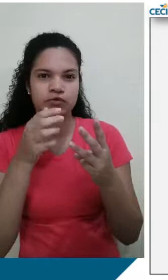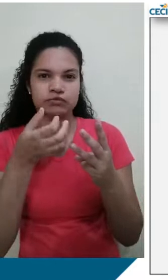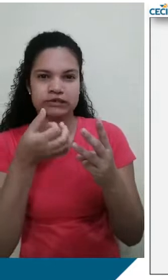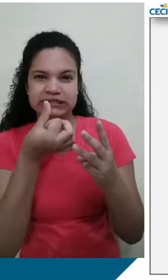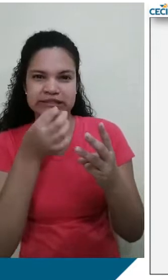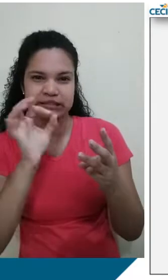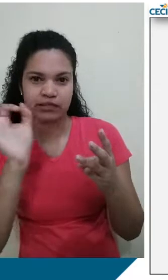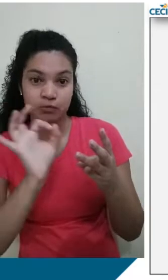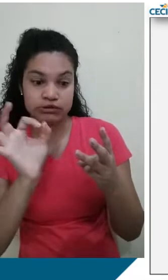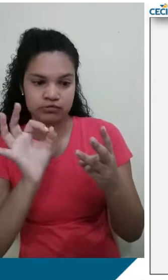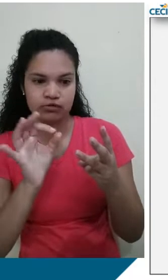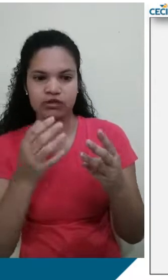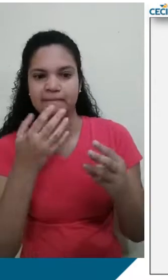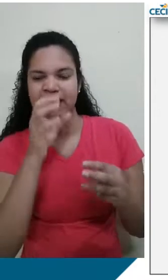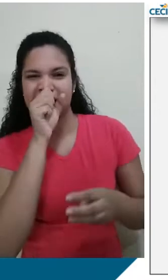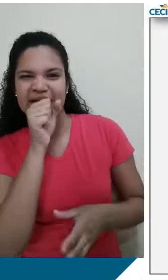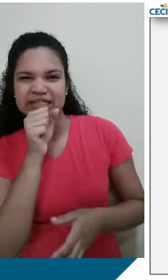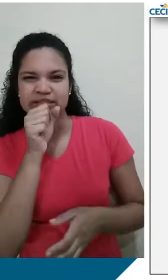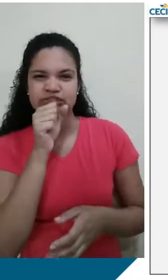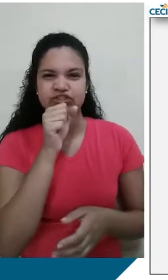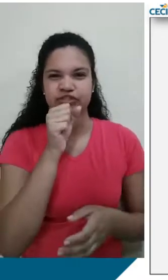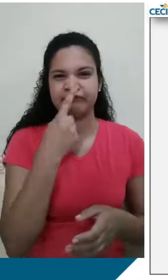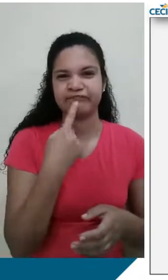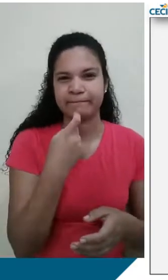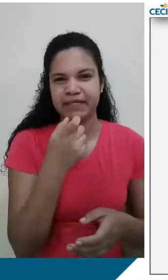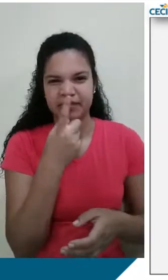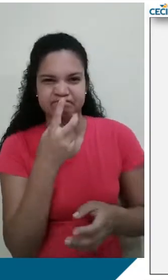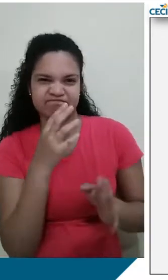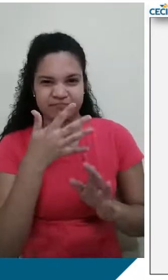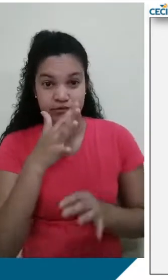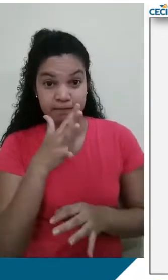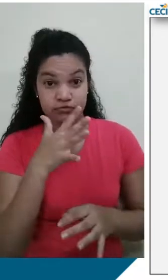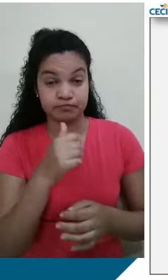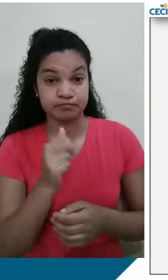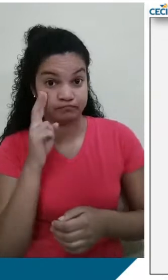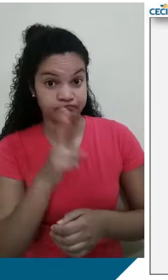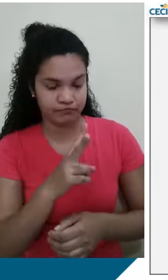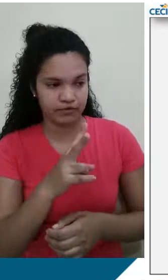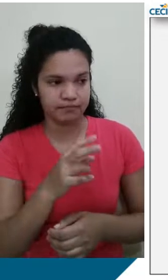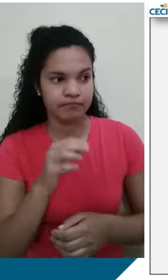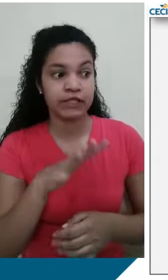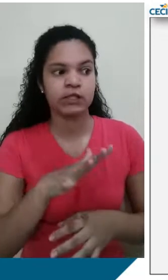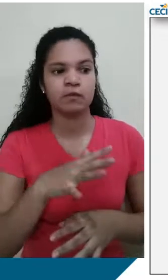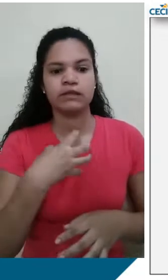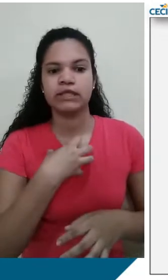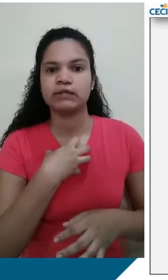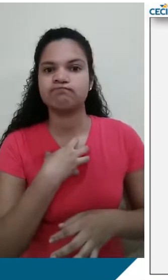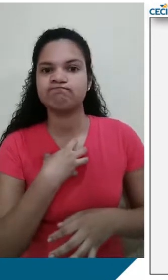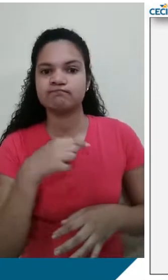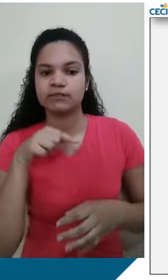laranja avermelhado. No entanto, há características genéticas presentes em alguns indivíduos, conhecidas coletivamente